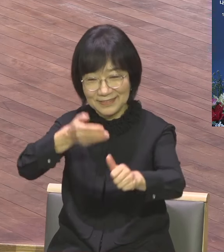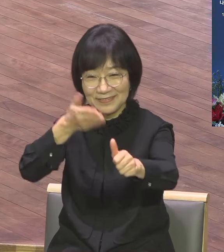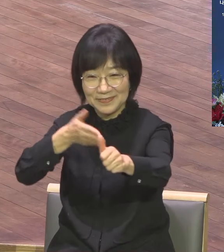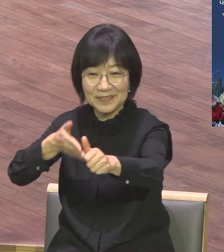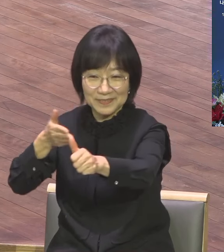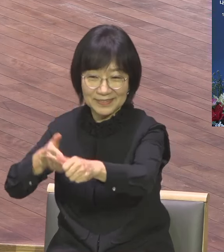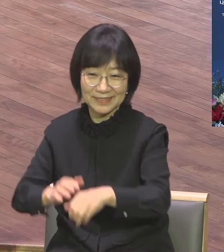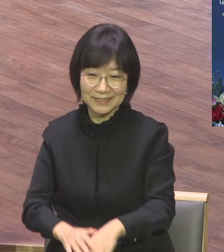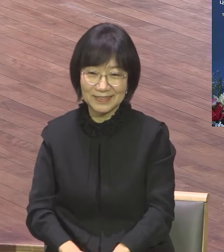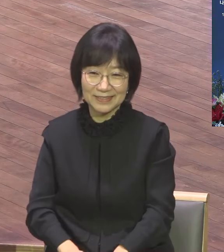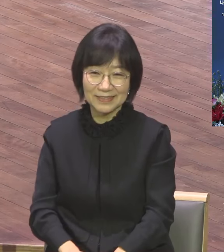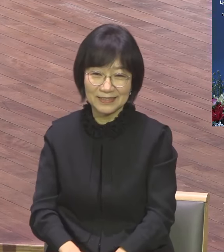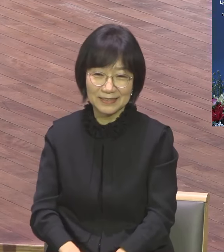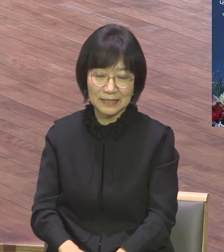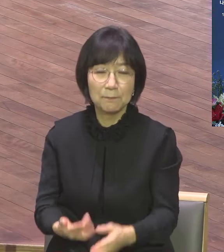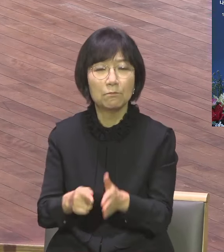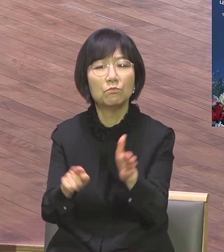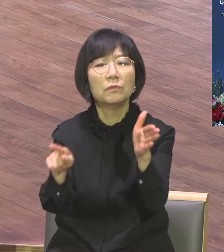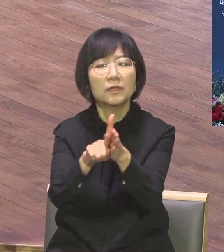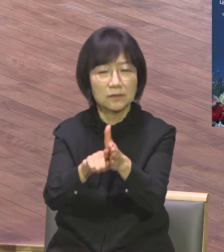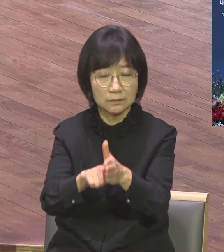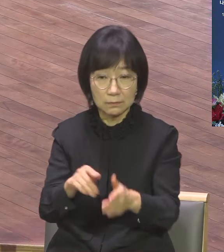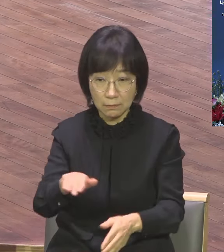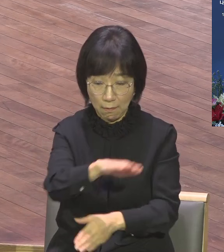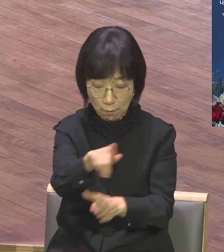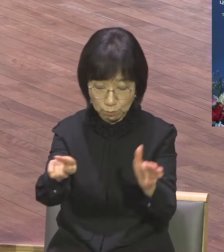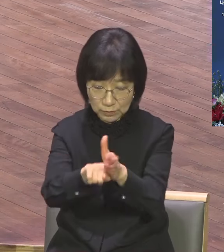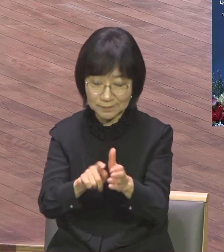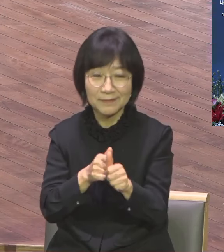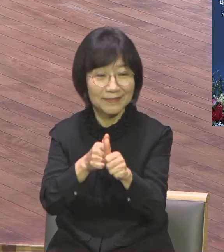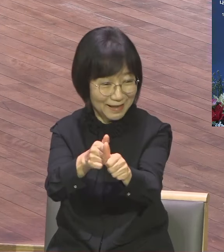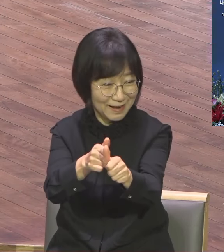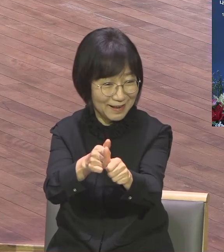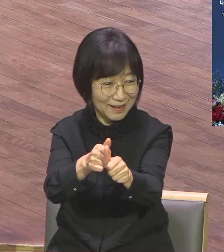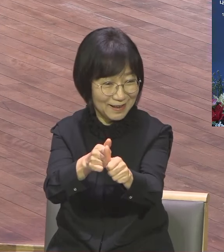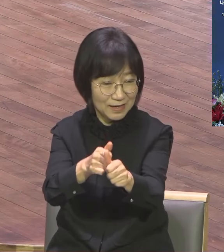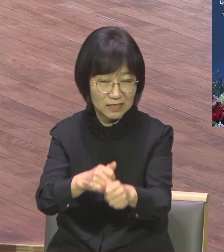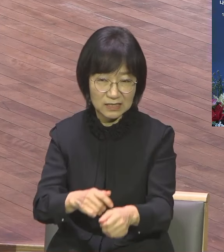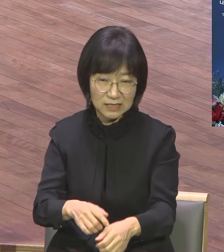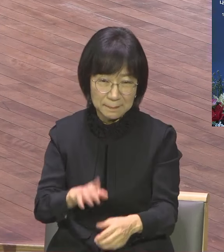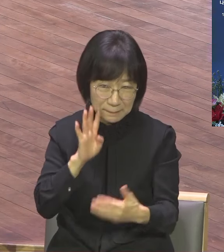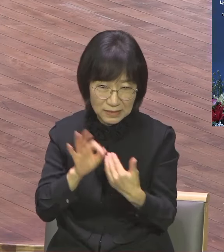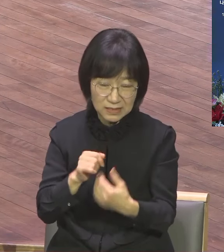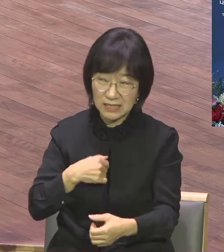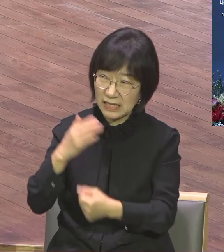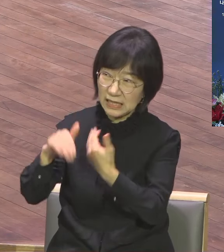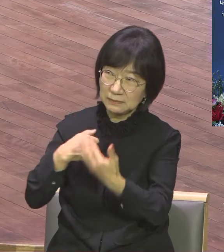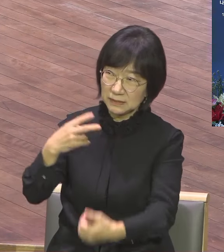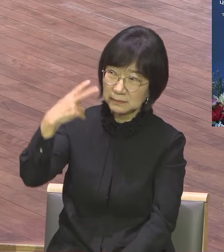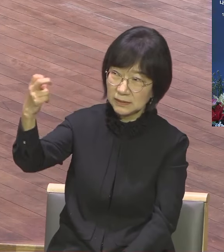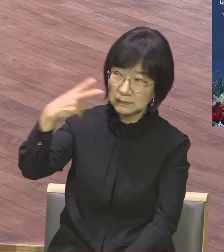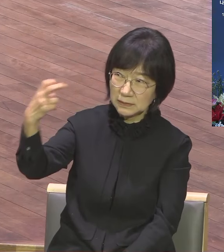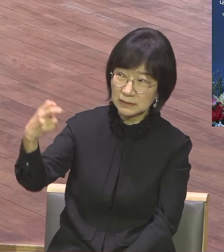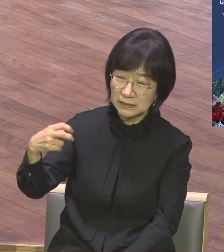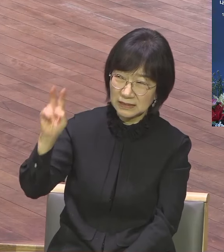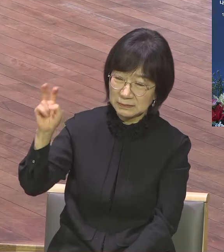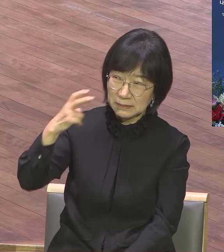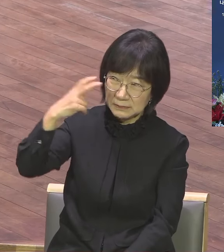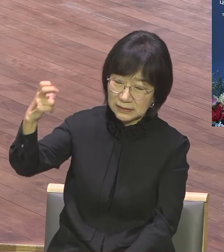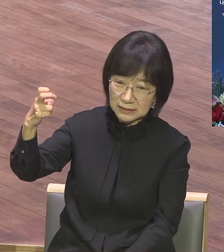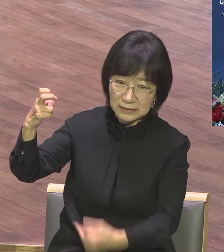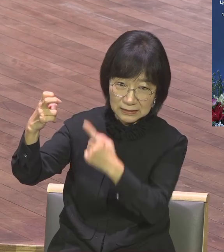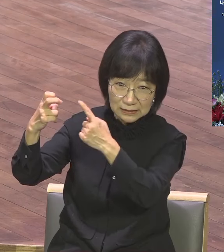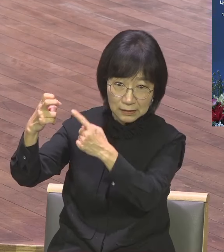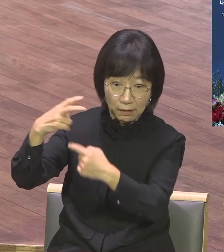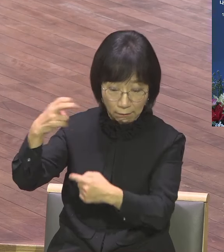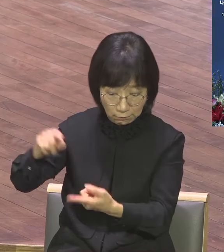믿음이에요, 믿음. 여러분 믿음대로 돼요. 하나님이 나를 미워할 것이다, 믿음대로 사단이 역사하고,